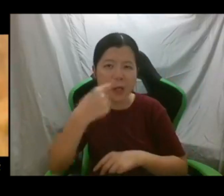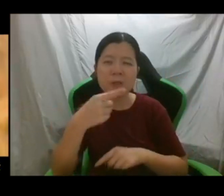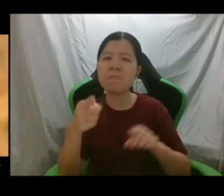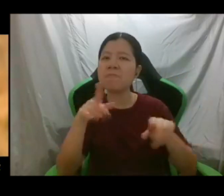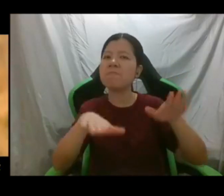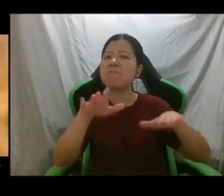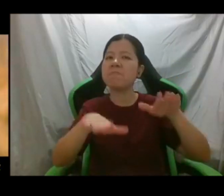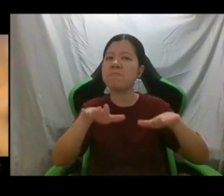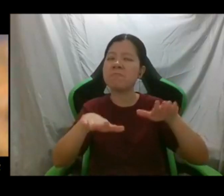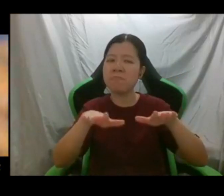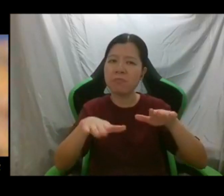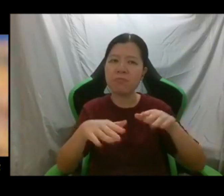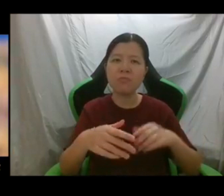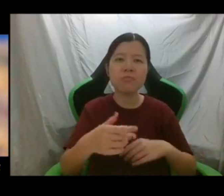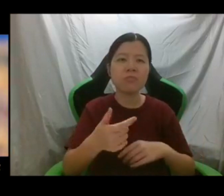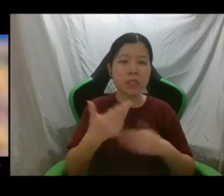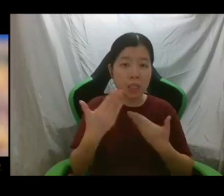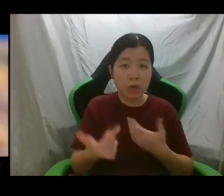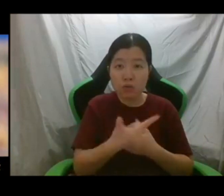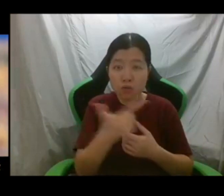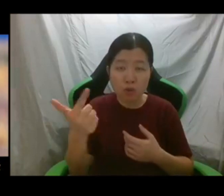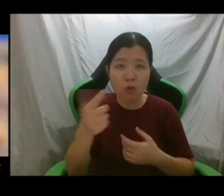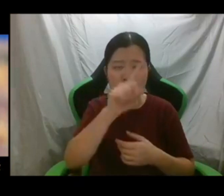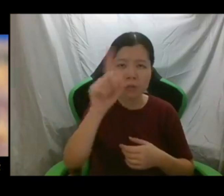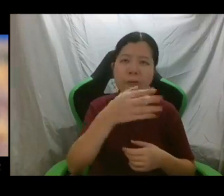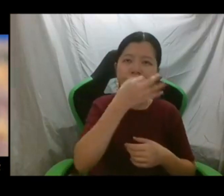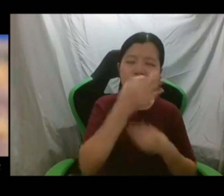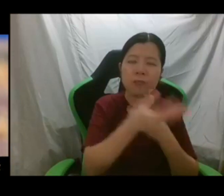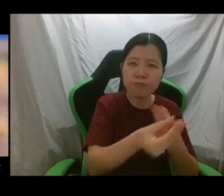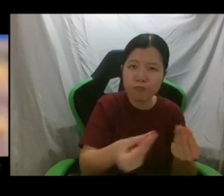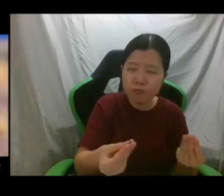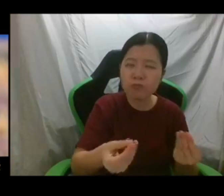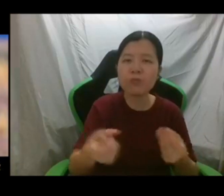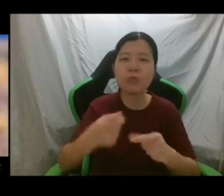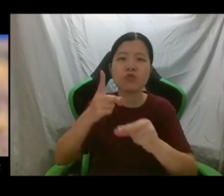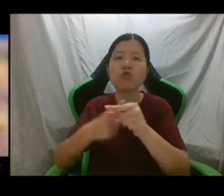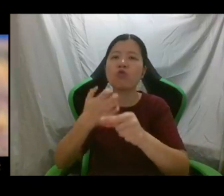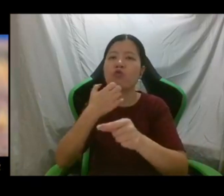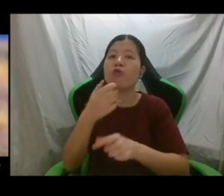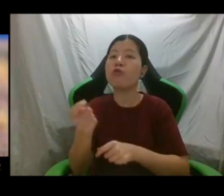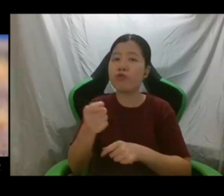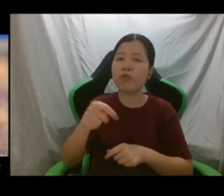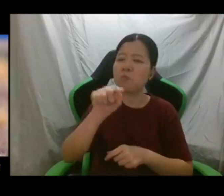依家主要分布響非洲沙漠同埋中東一帶。